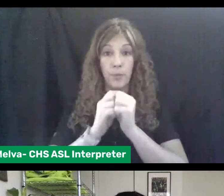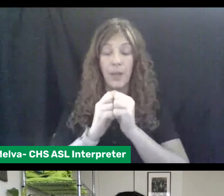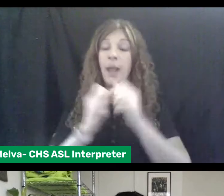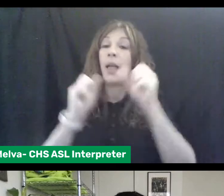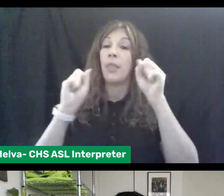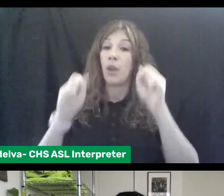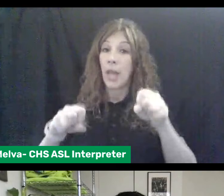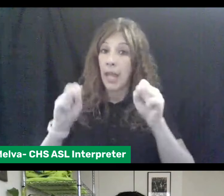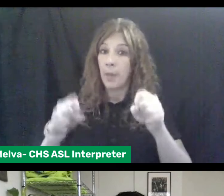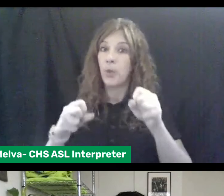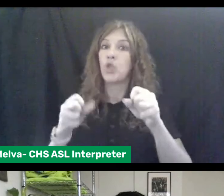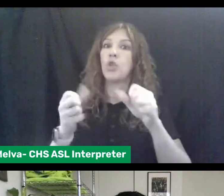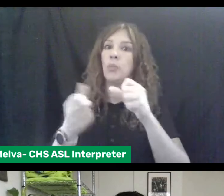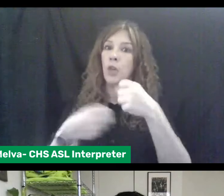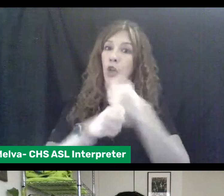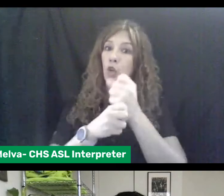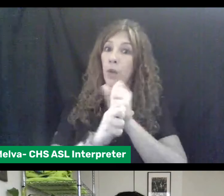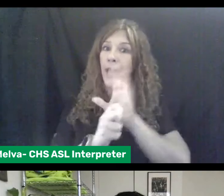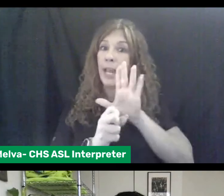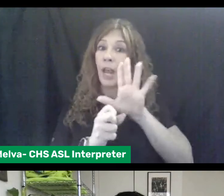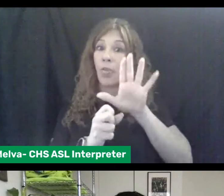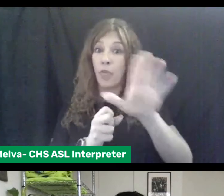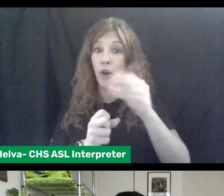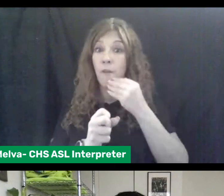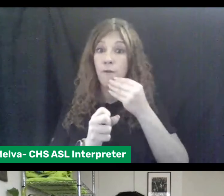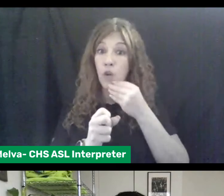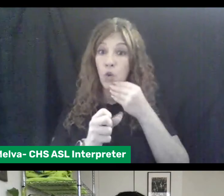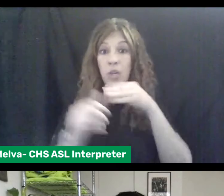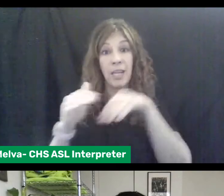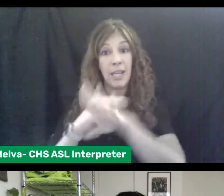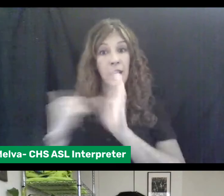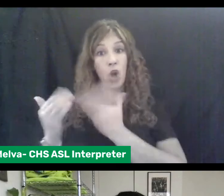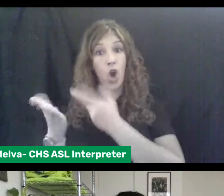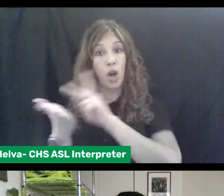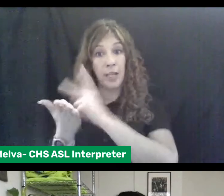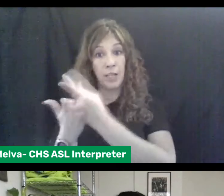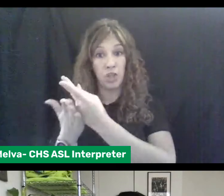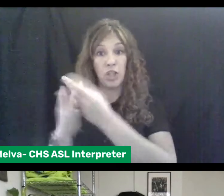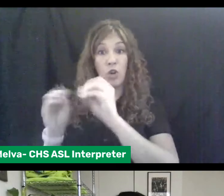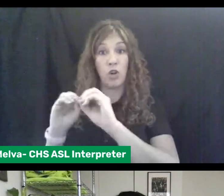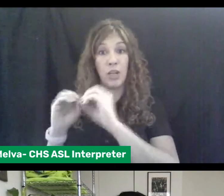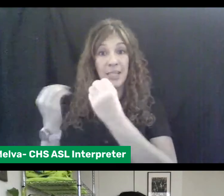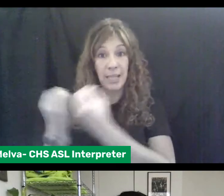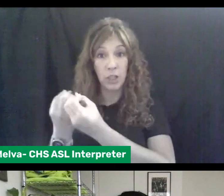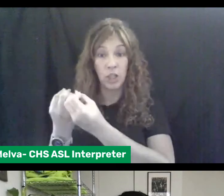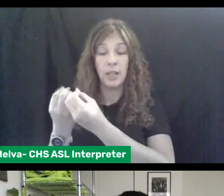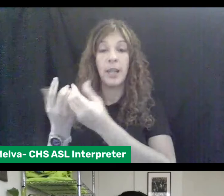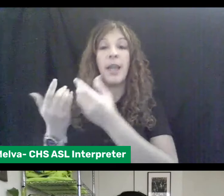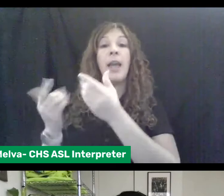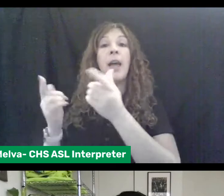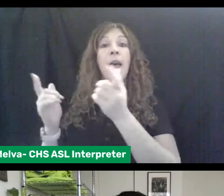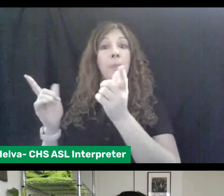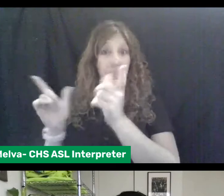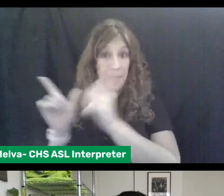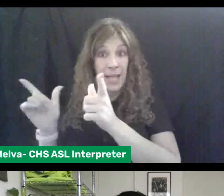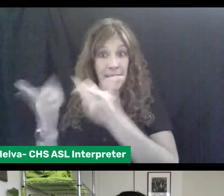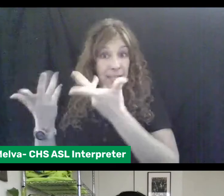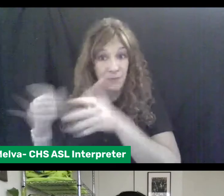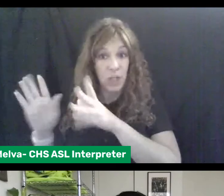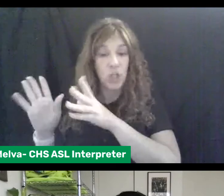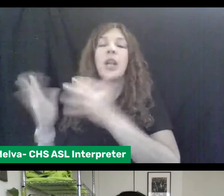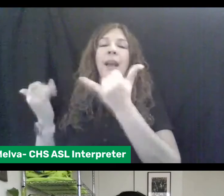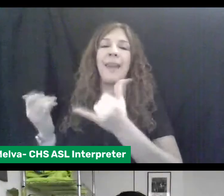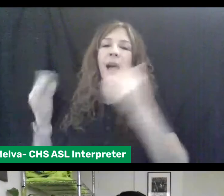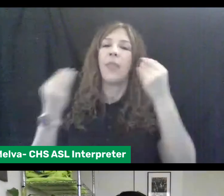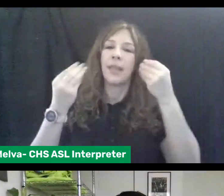allí en la cocina y venderlos en la calle sin ninguna restricción. No habiendo